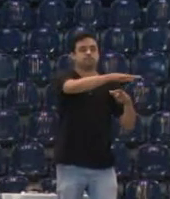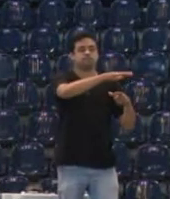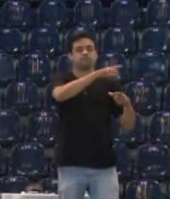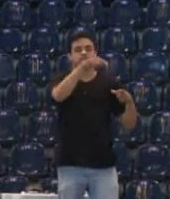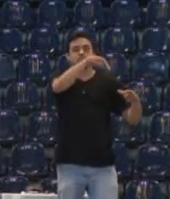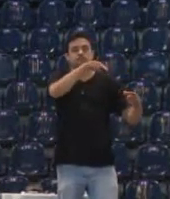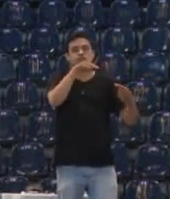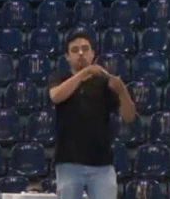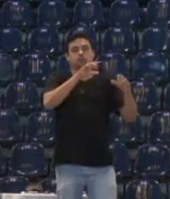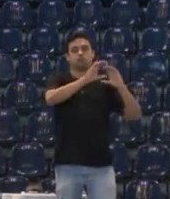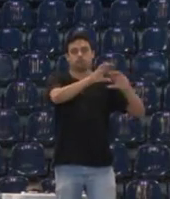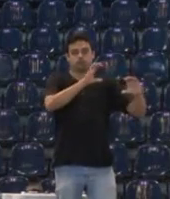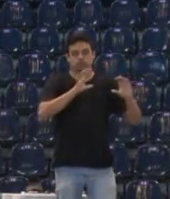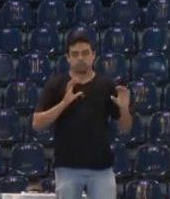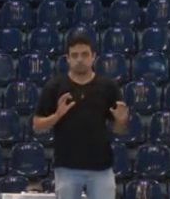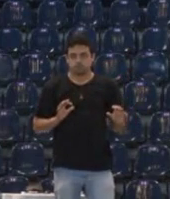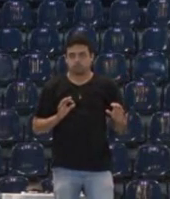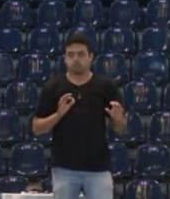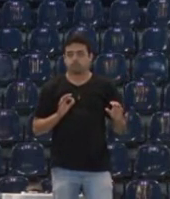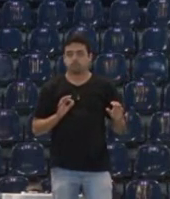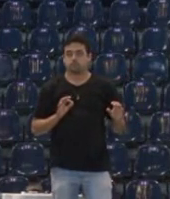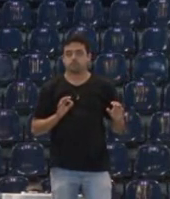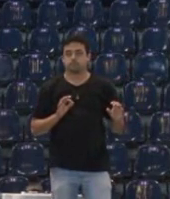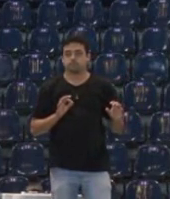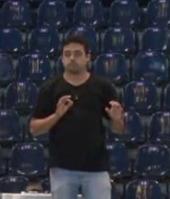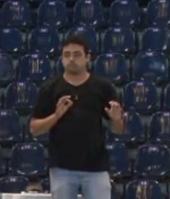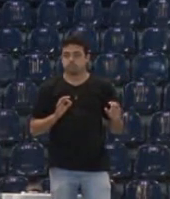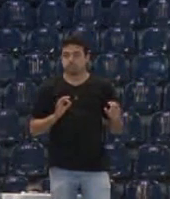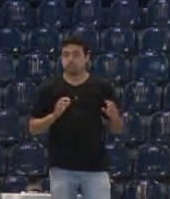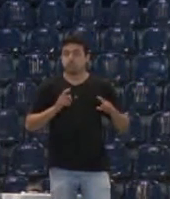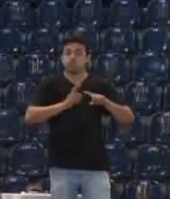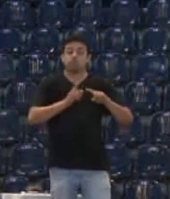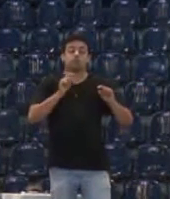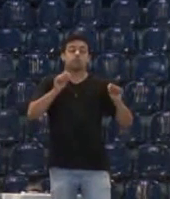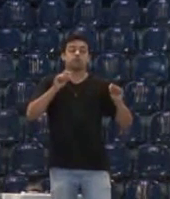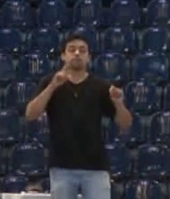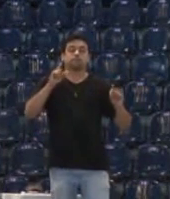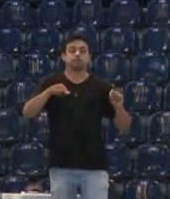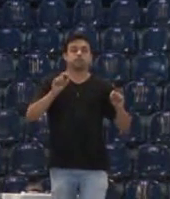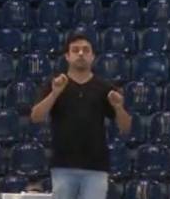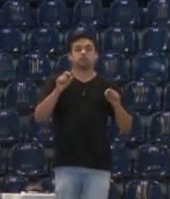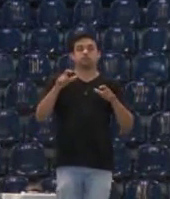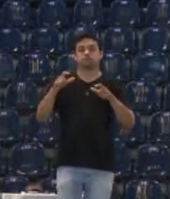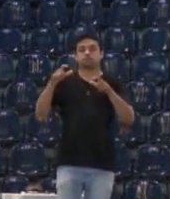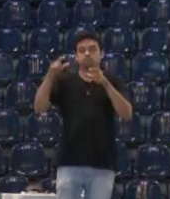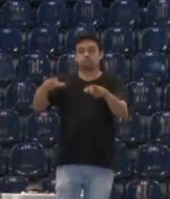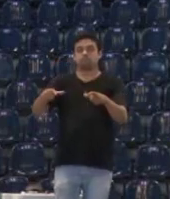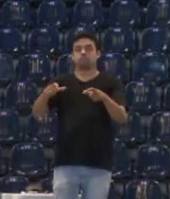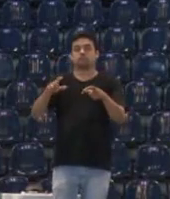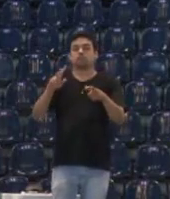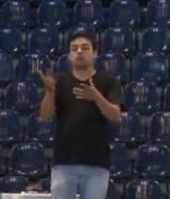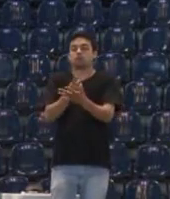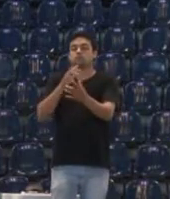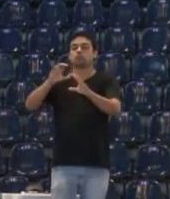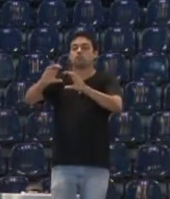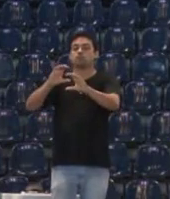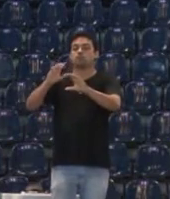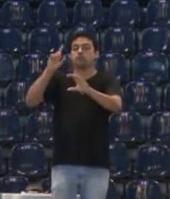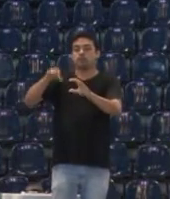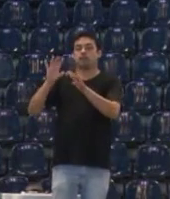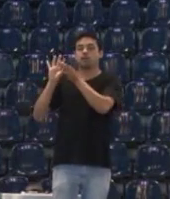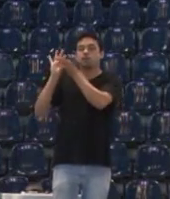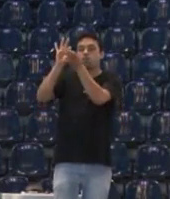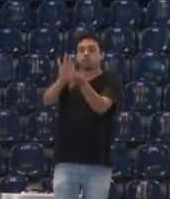situação de comunicação o que é situação de comunicação professor o